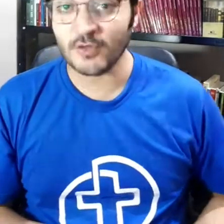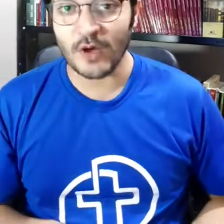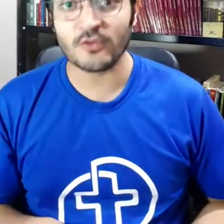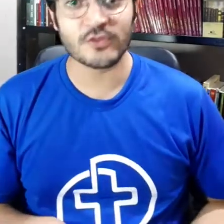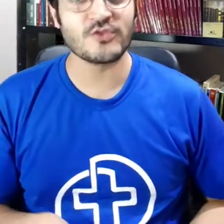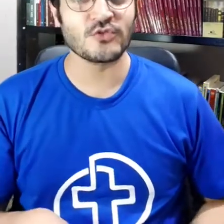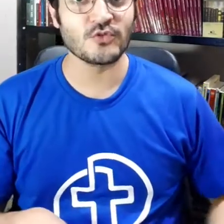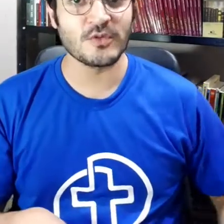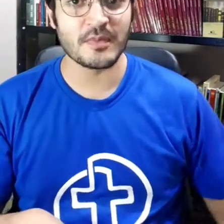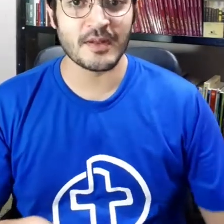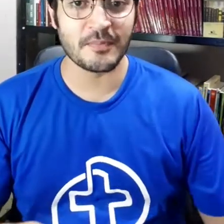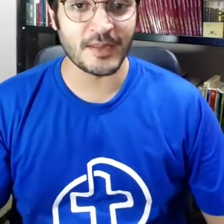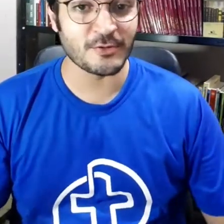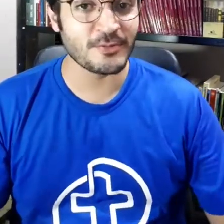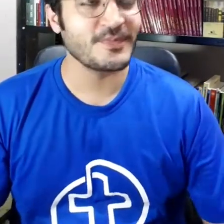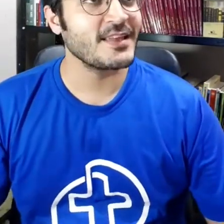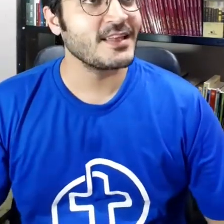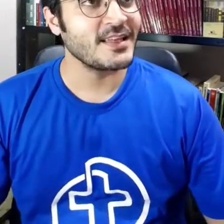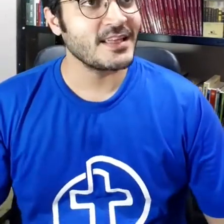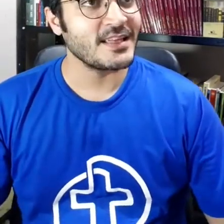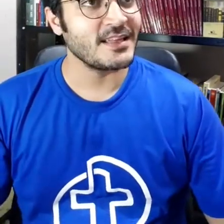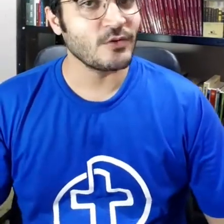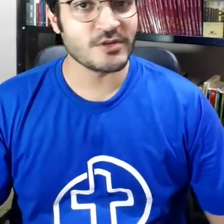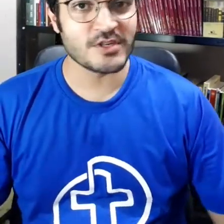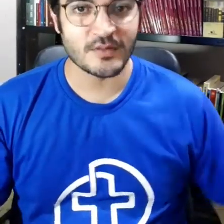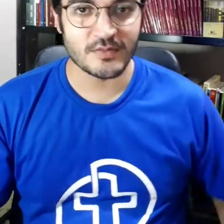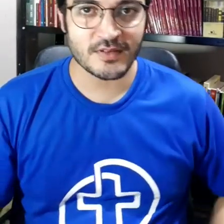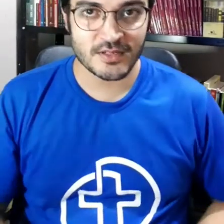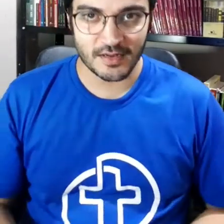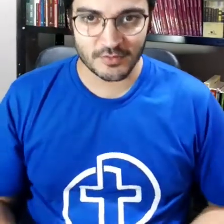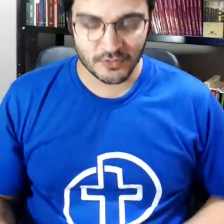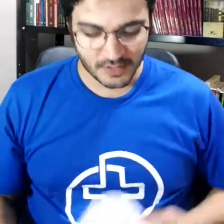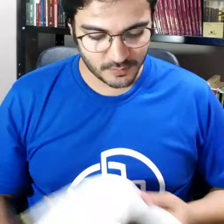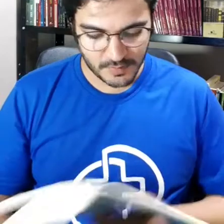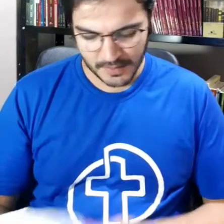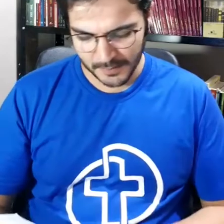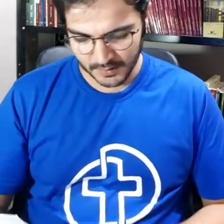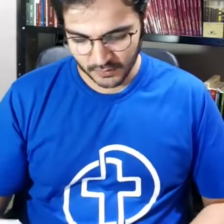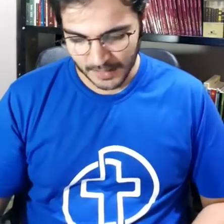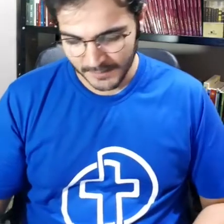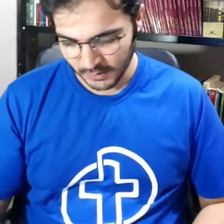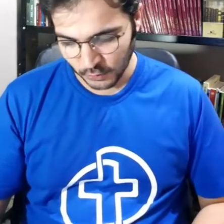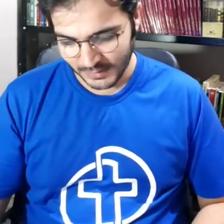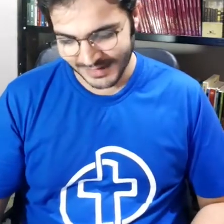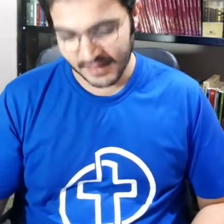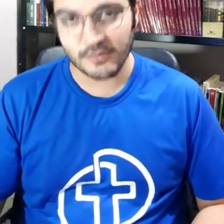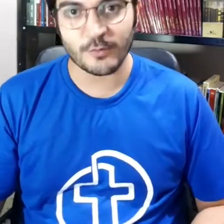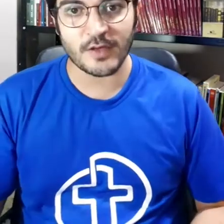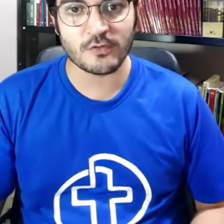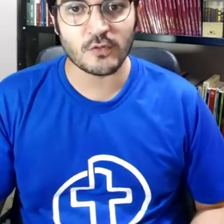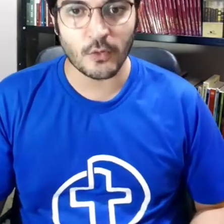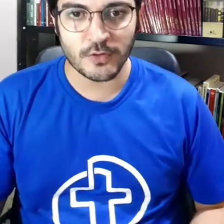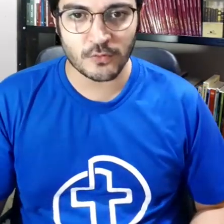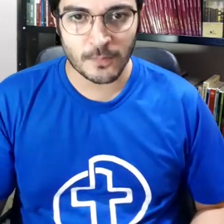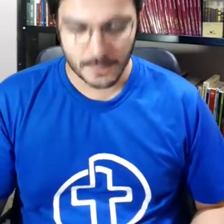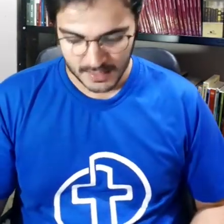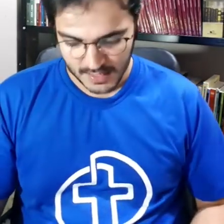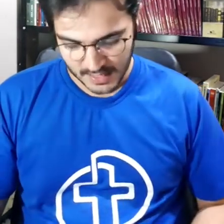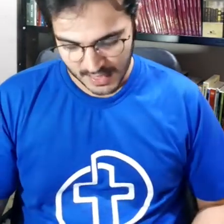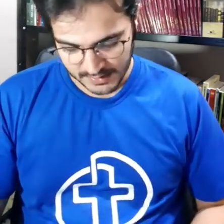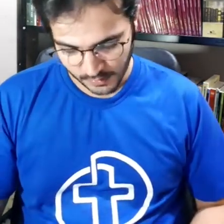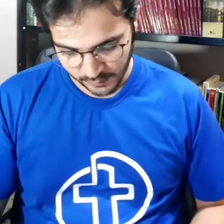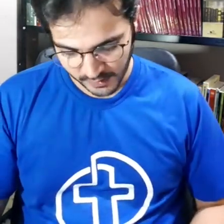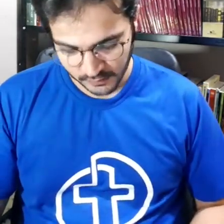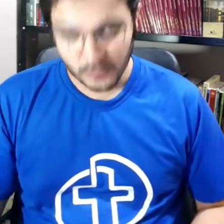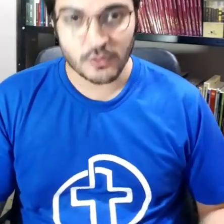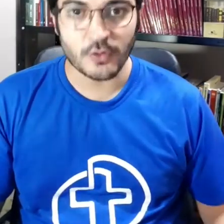continuar o nosso estudo de 1 Pedro. E hoje estaremos estudando 1 Pedro, capítulo 3, do verso 8 até